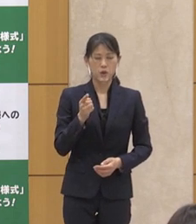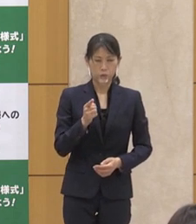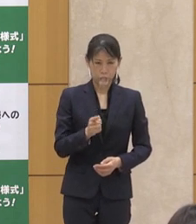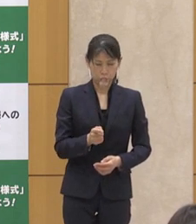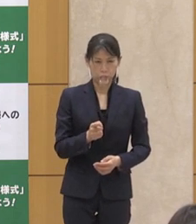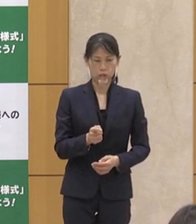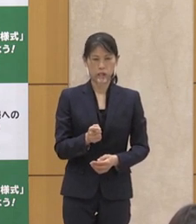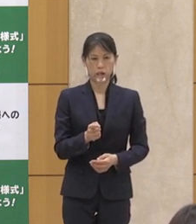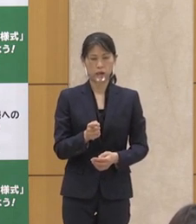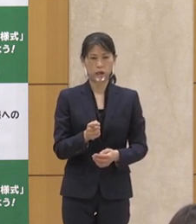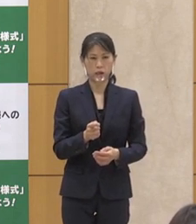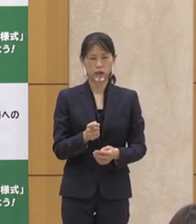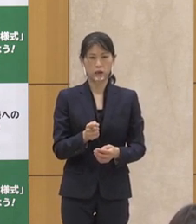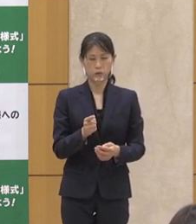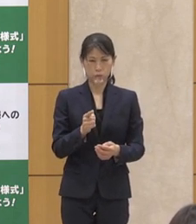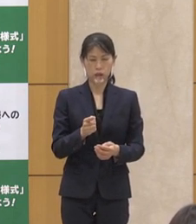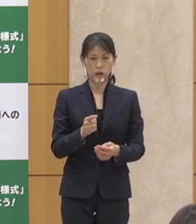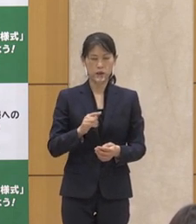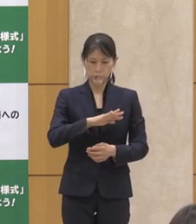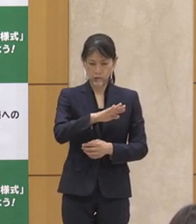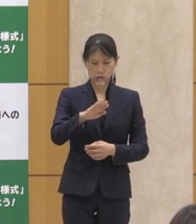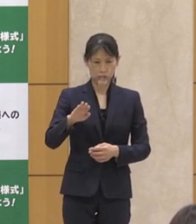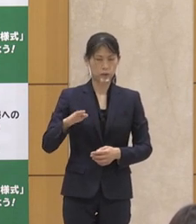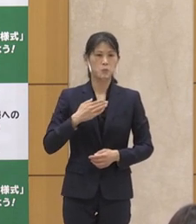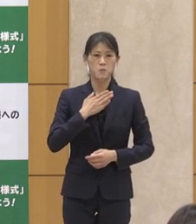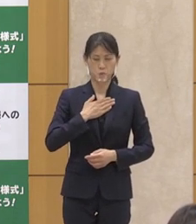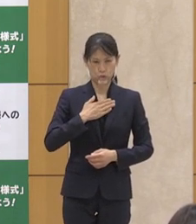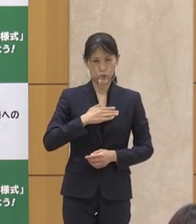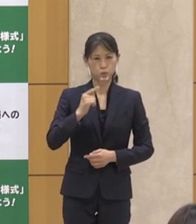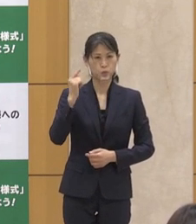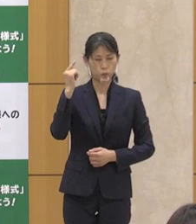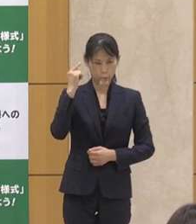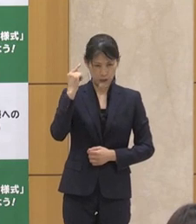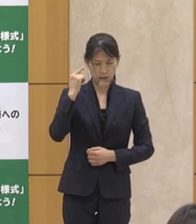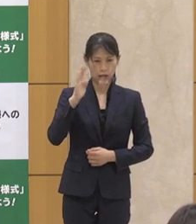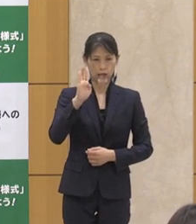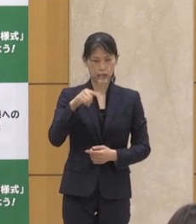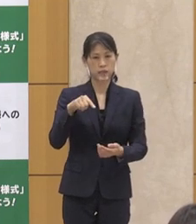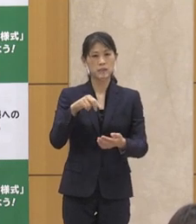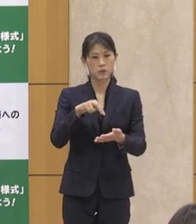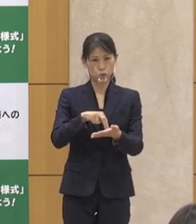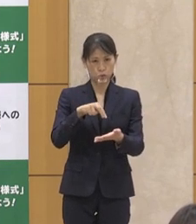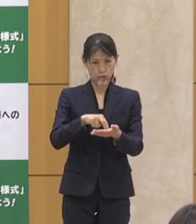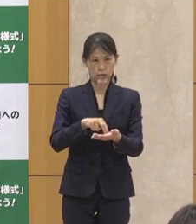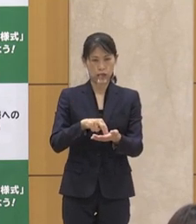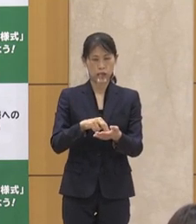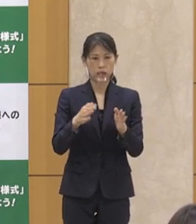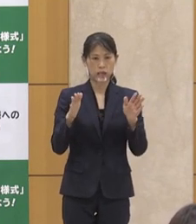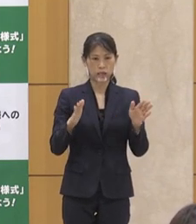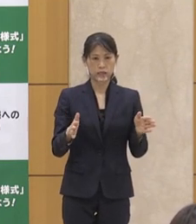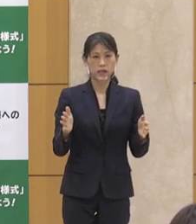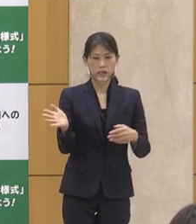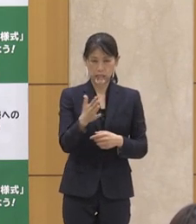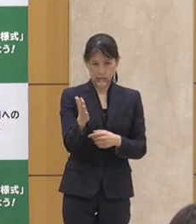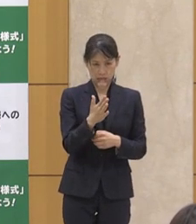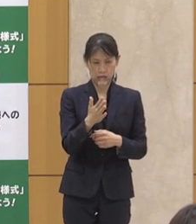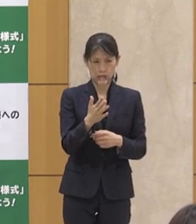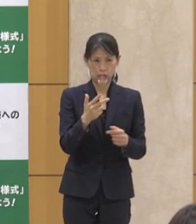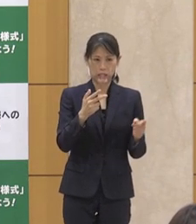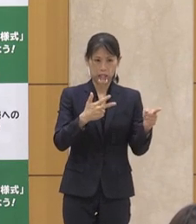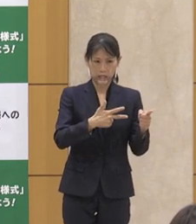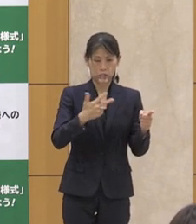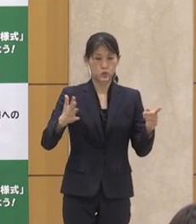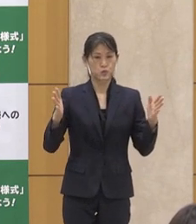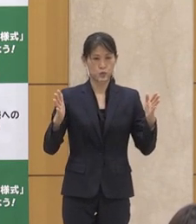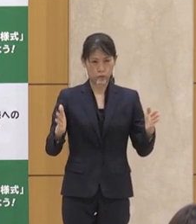ましては承知のとおり県では最近1週間直近1週間